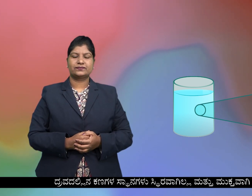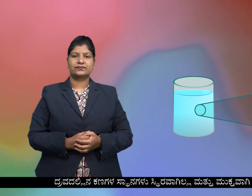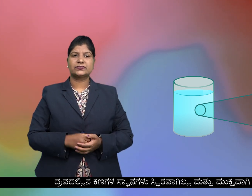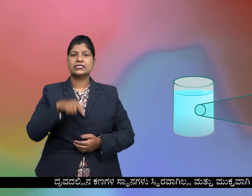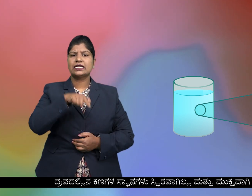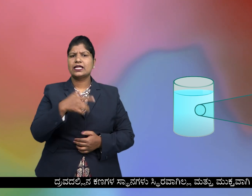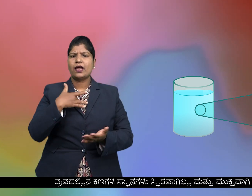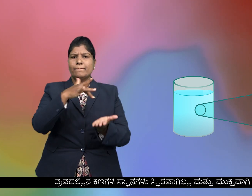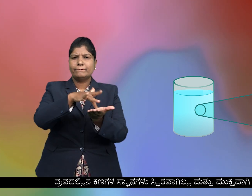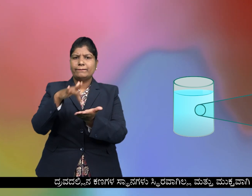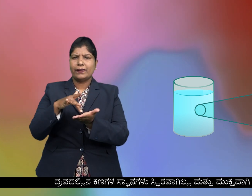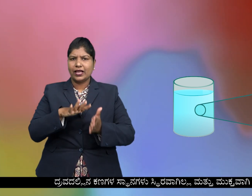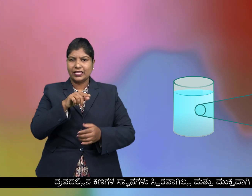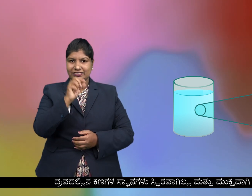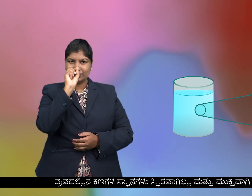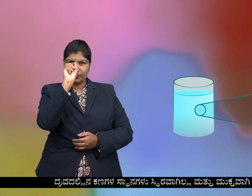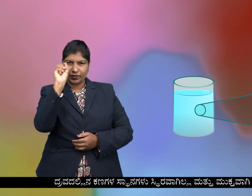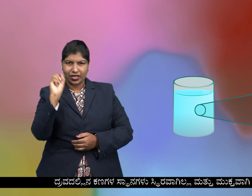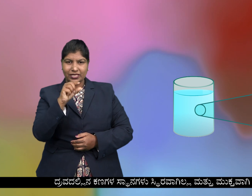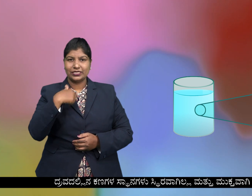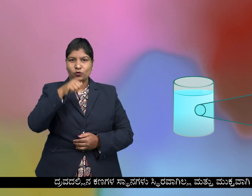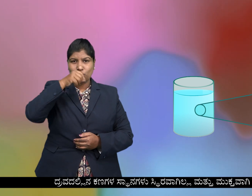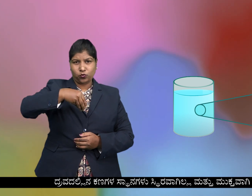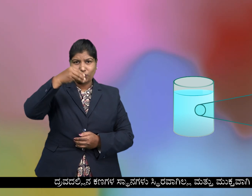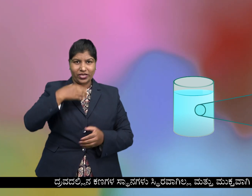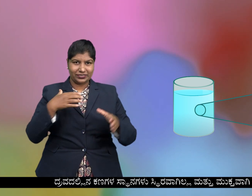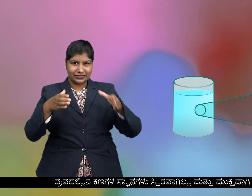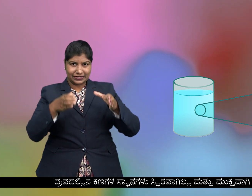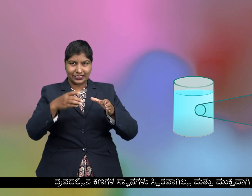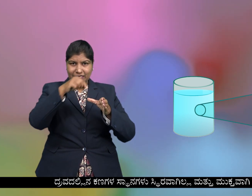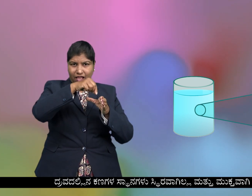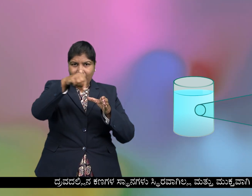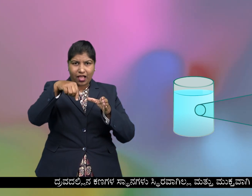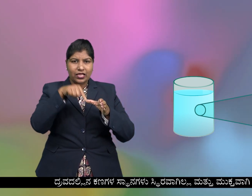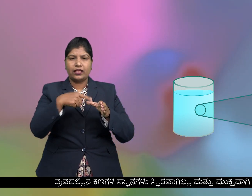ದ್ರವದಲ್ಲಿನ ಕಣಗಳ ಸ್ಥಾನಗಳು ಸ್ಥಿರವಾಗಿಲ್ಲ ಮತ್ತು ಮುಕ್ತವಾಗಿ ಚಲಿಸಬಹುದು.